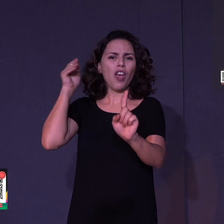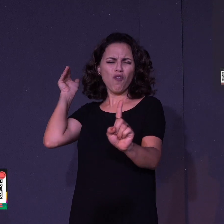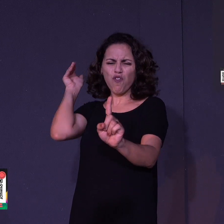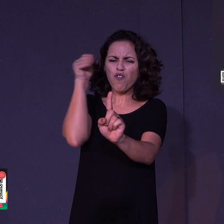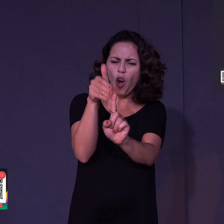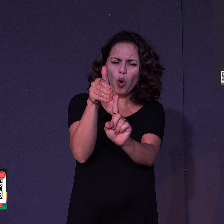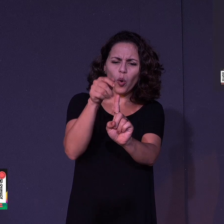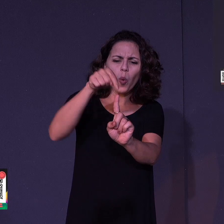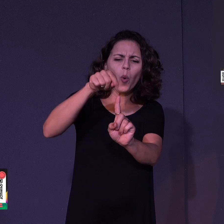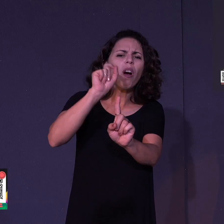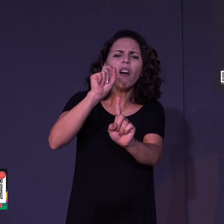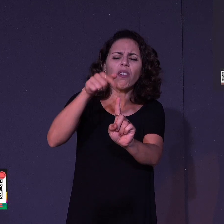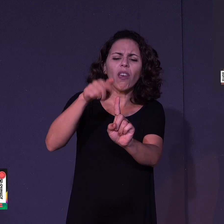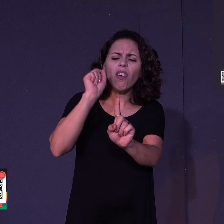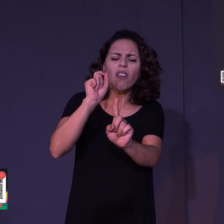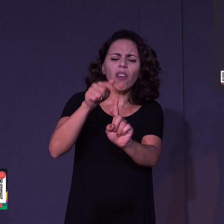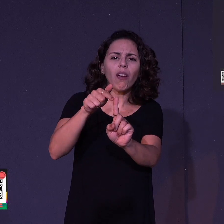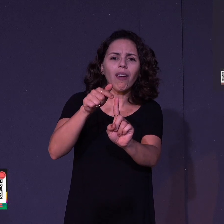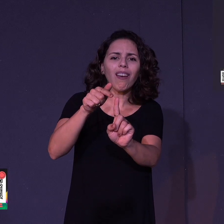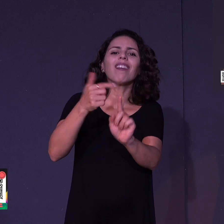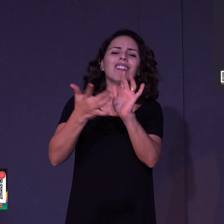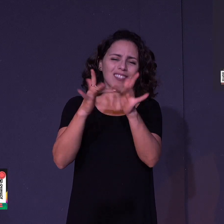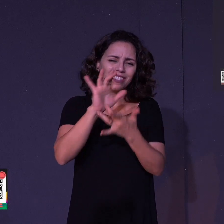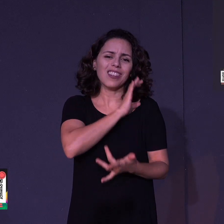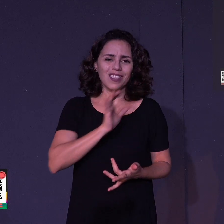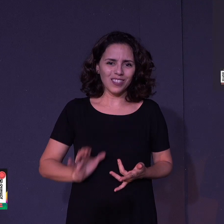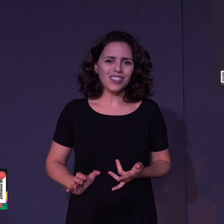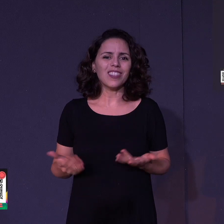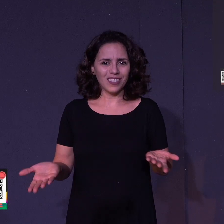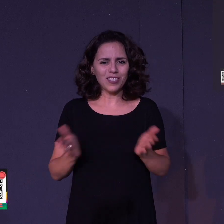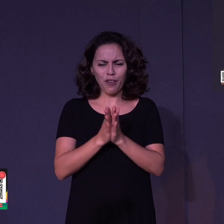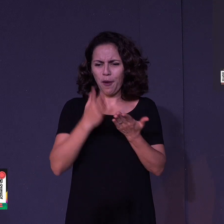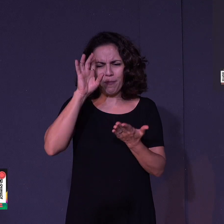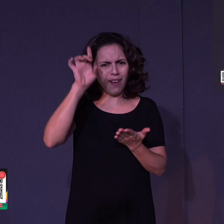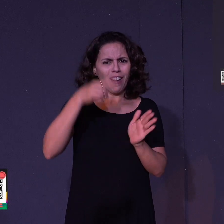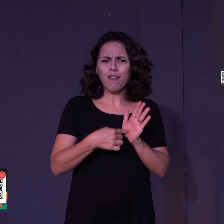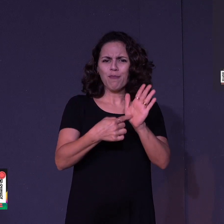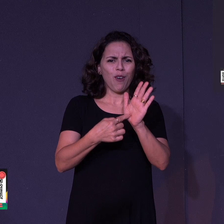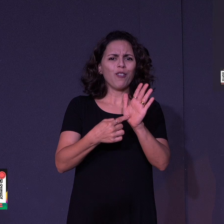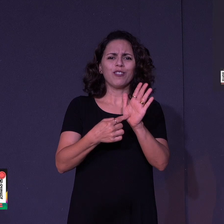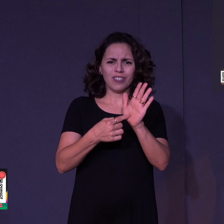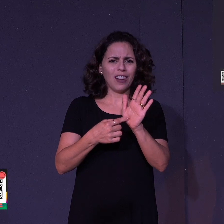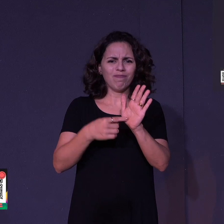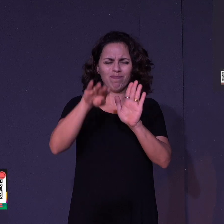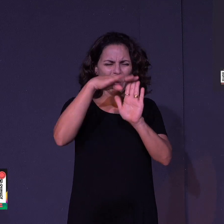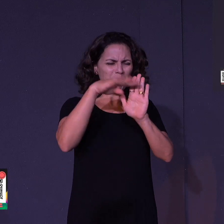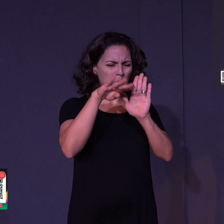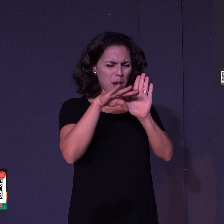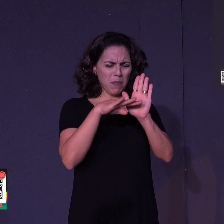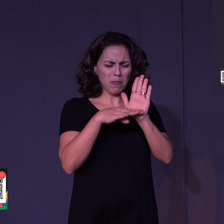outra forma de haver paz no mundo. A palavra mostra isso em todos os seus aspectos. A Bíblia é